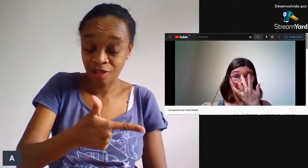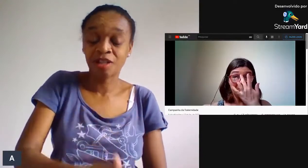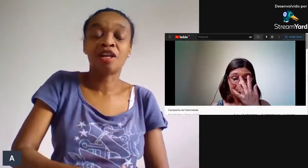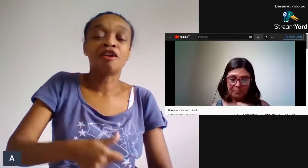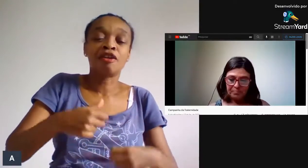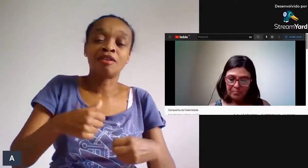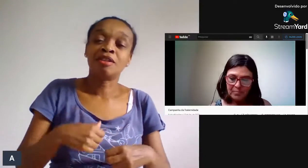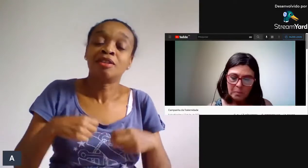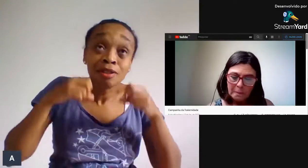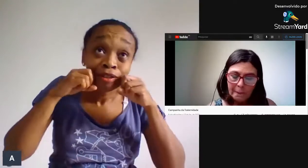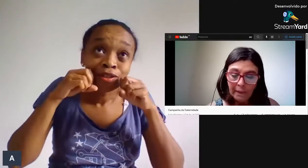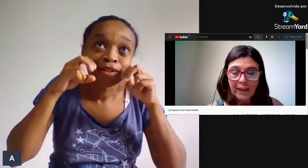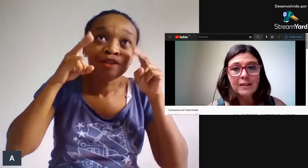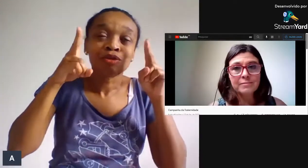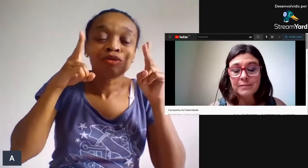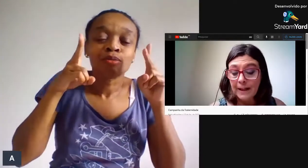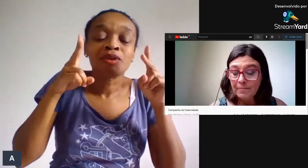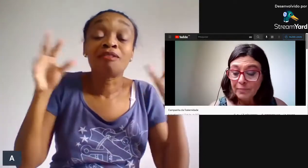servir.